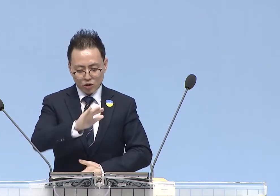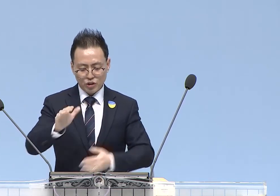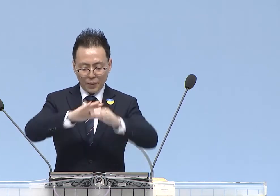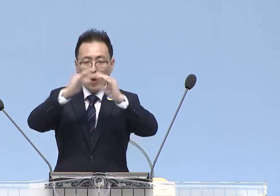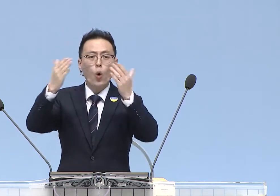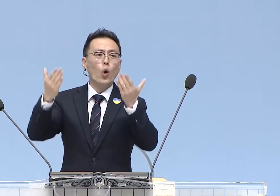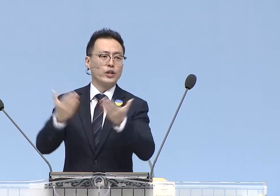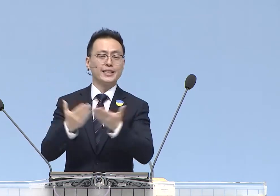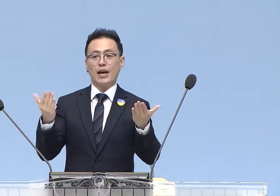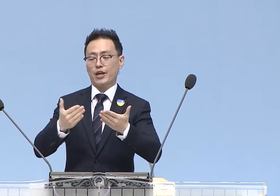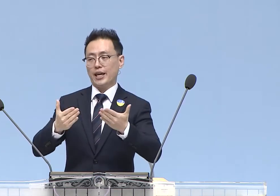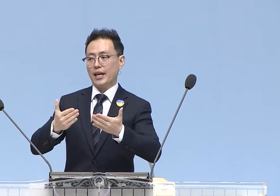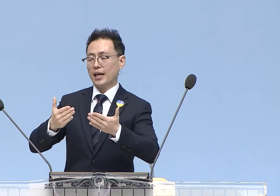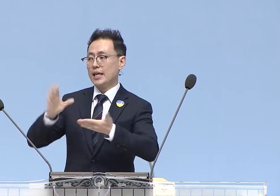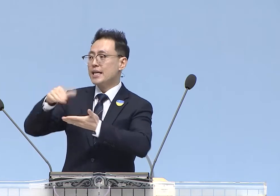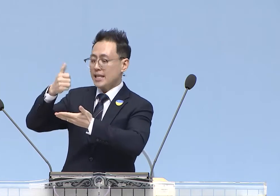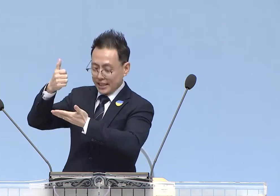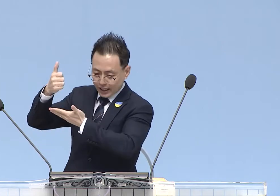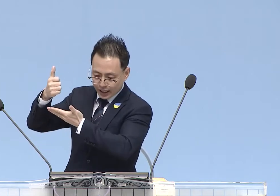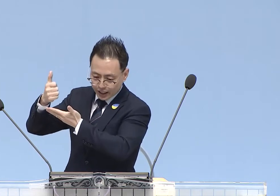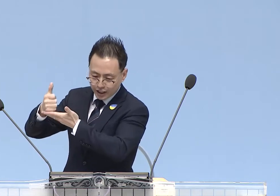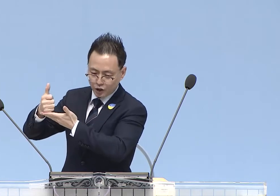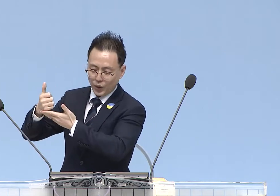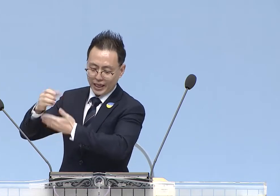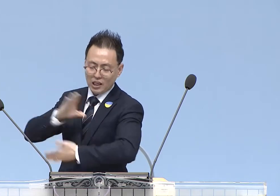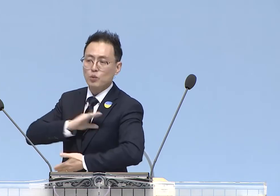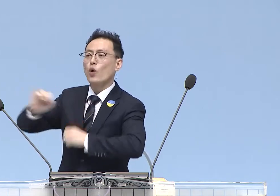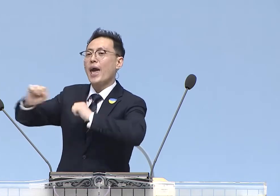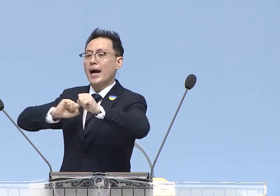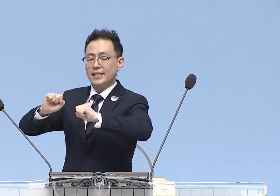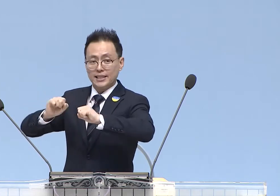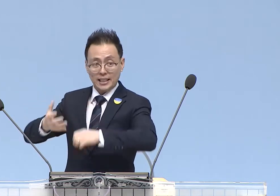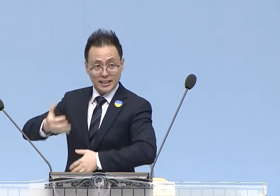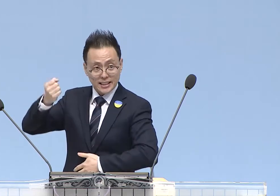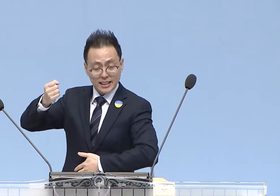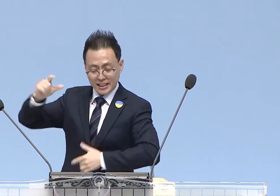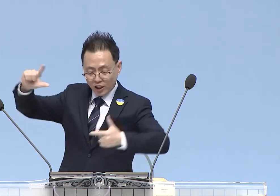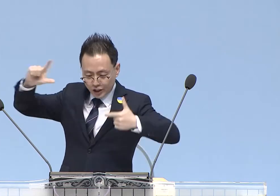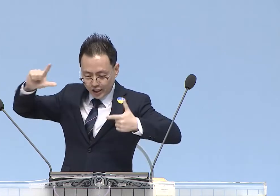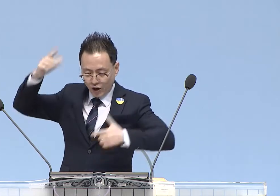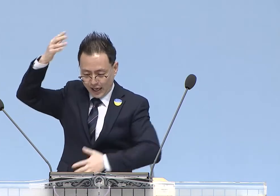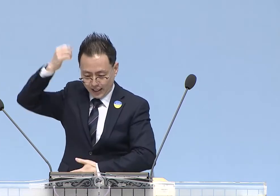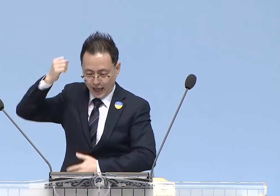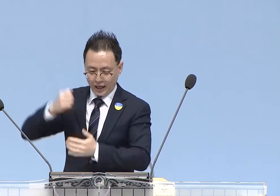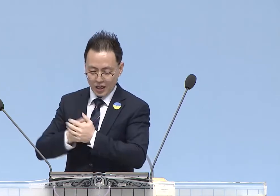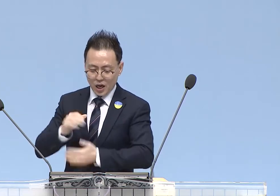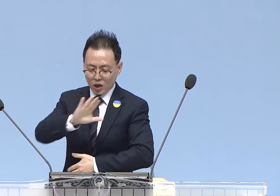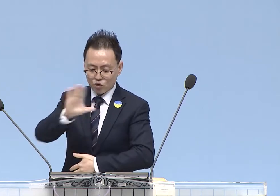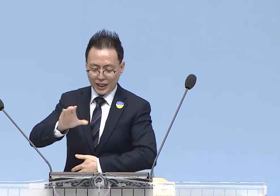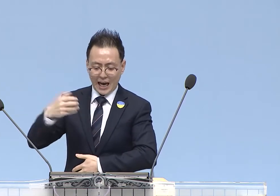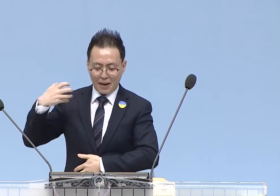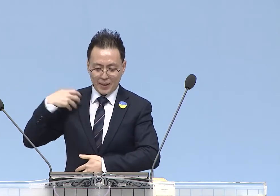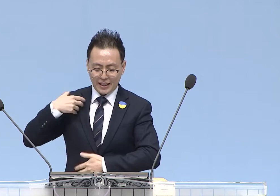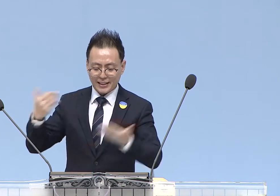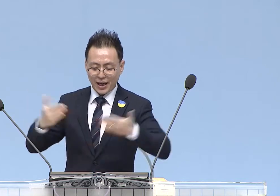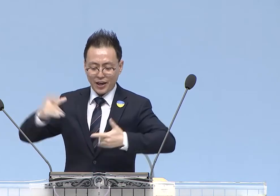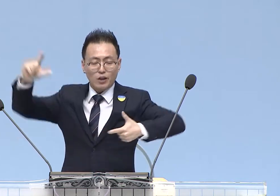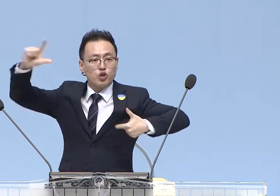우리의 모든 사역이 그리스도의 이름으로 행해진다는 그것을 기억할 때 우리가 감당하는 사역의